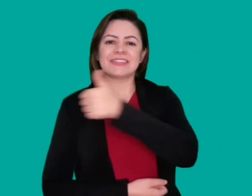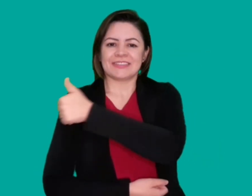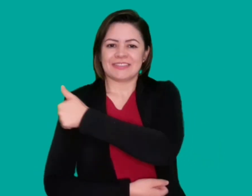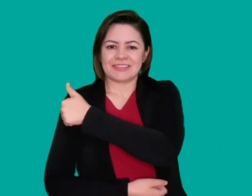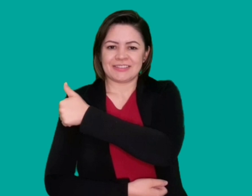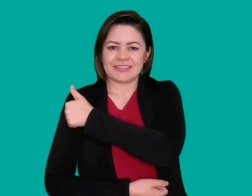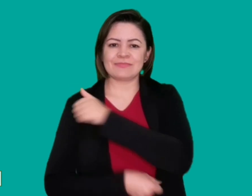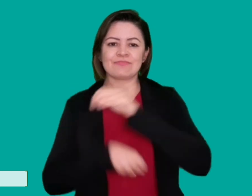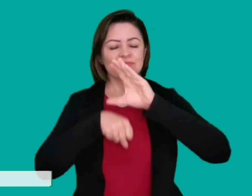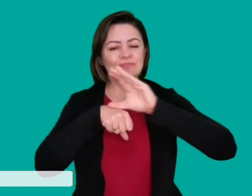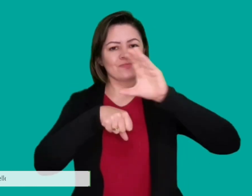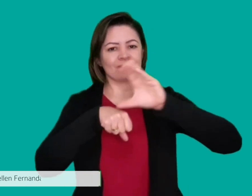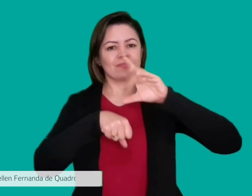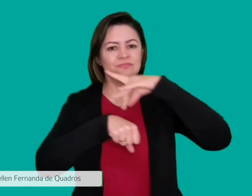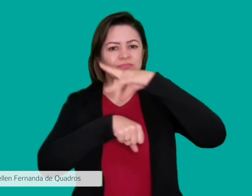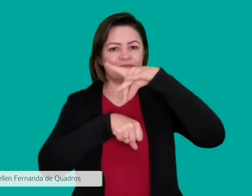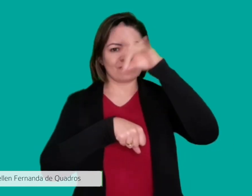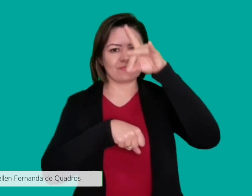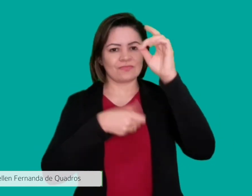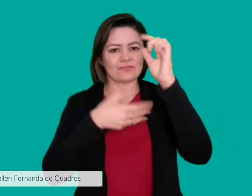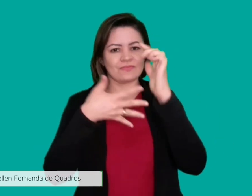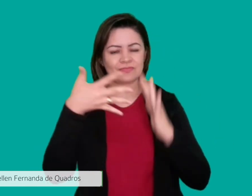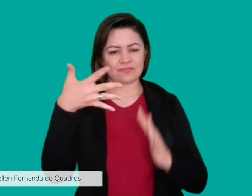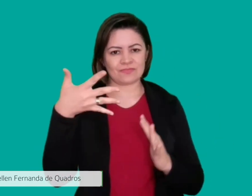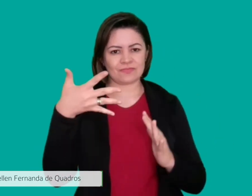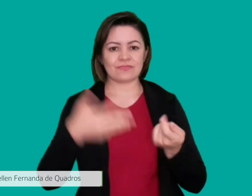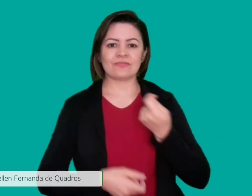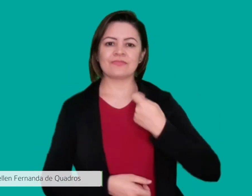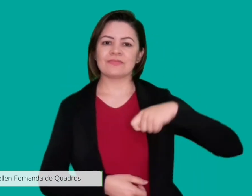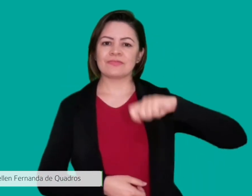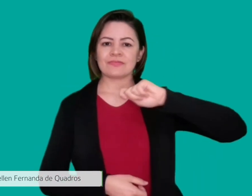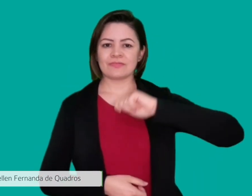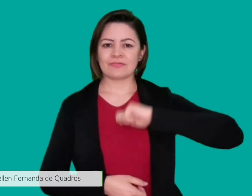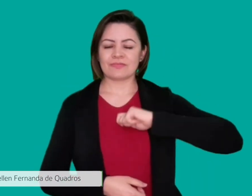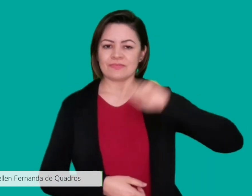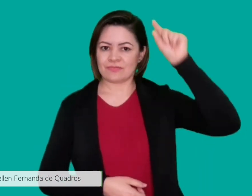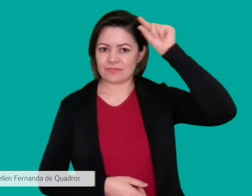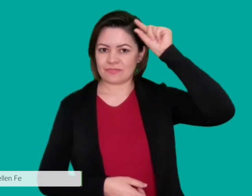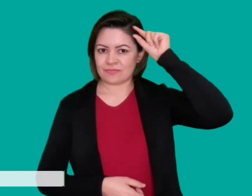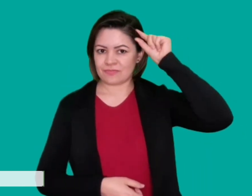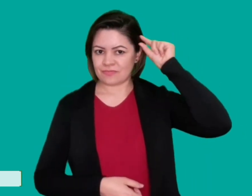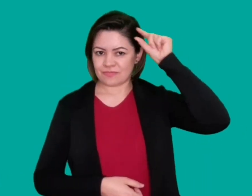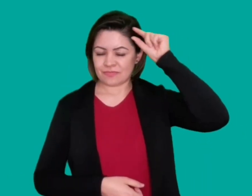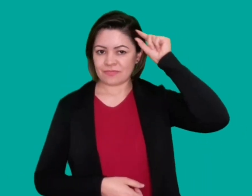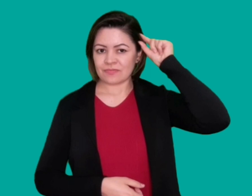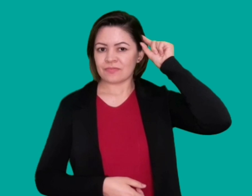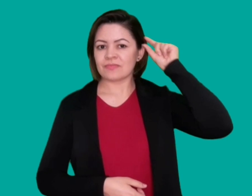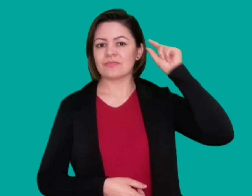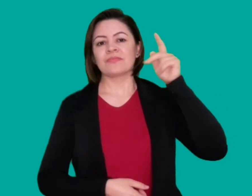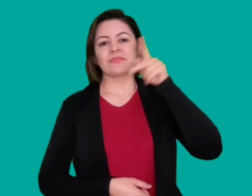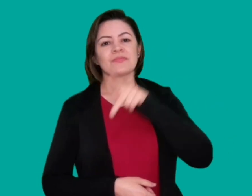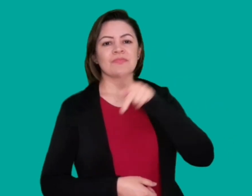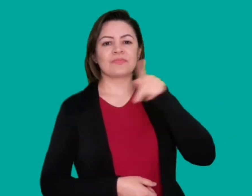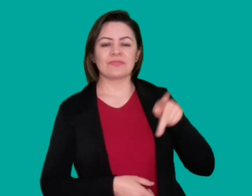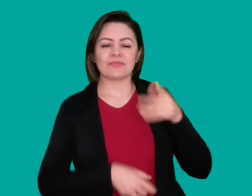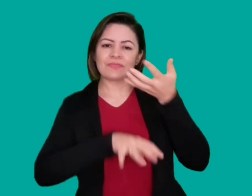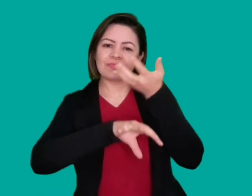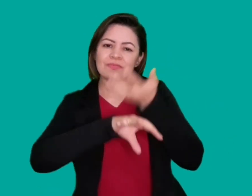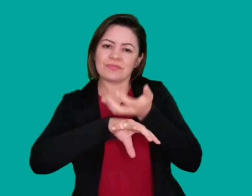o Olá alunos do curso de especialização em Libras eu sou a Suelen professora da disciplina de